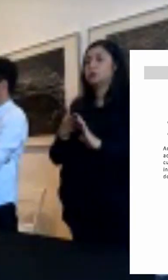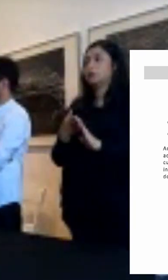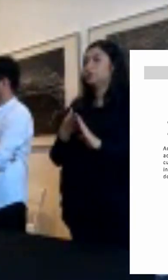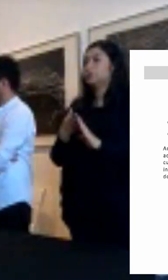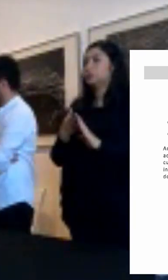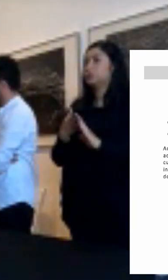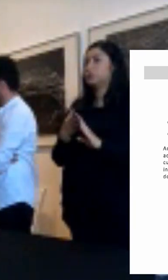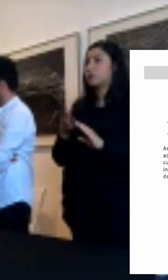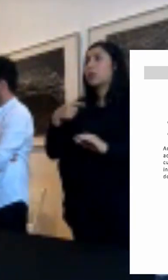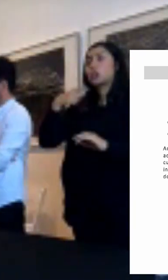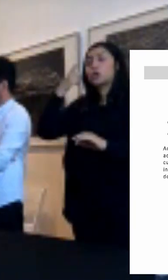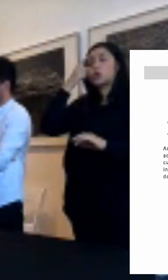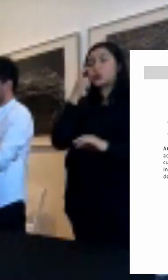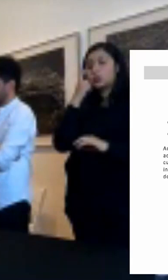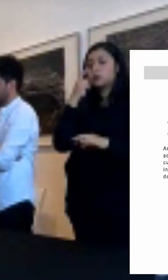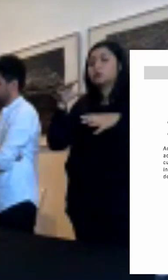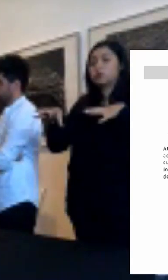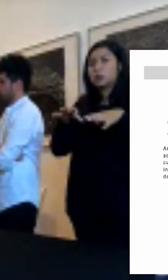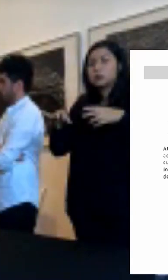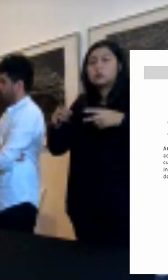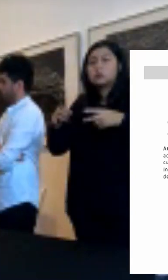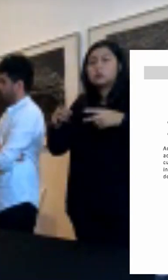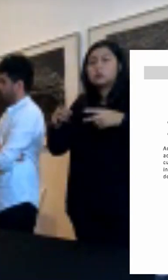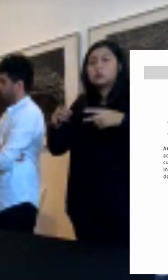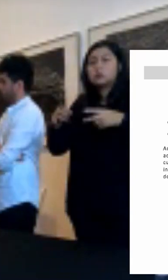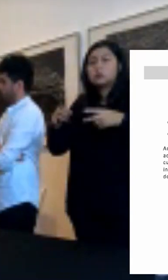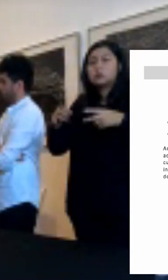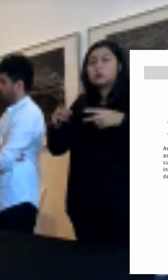creo que son elementos que de alguna manera han permitido que también